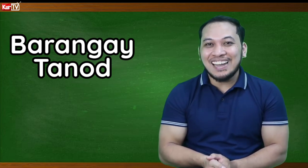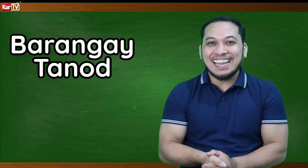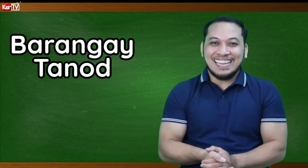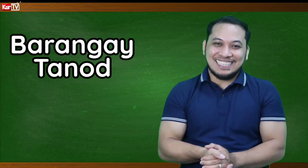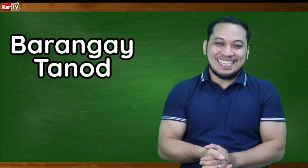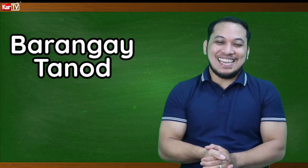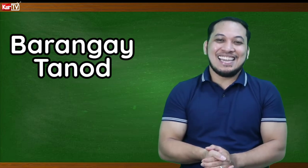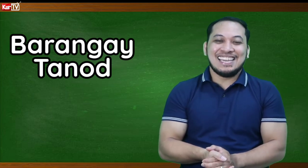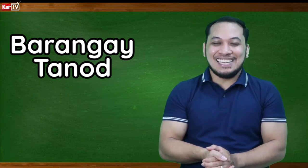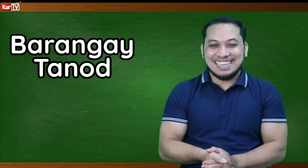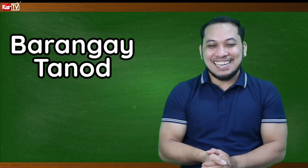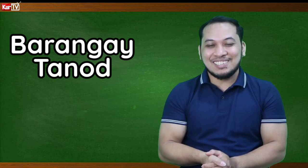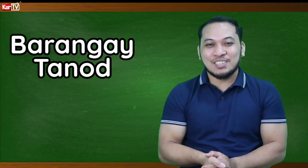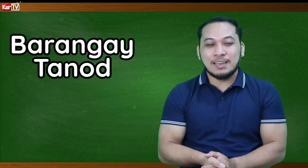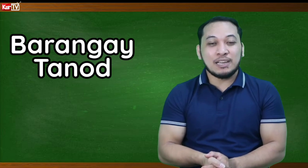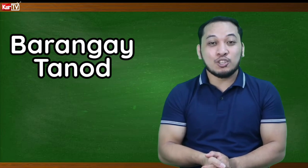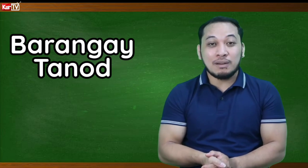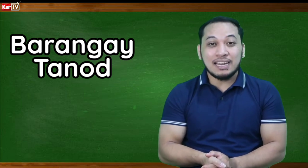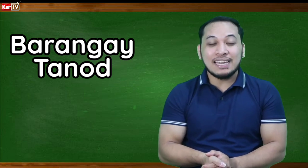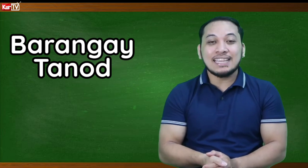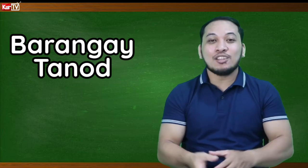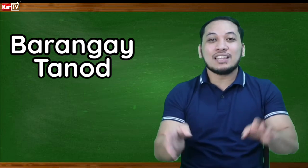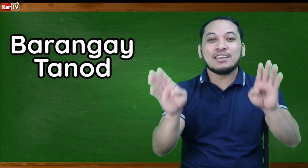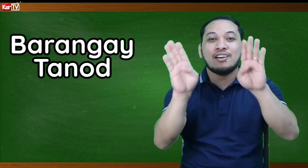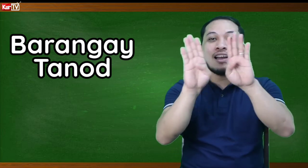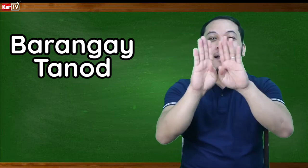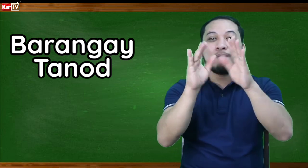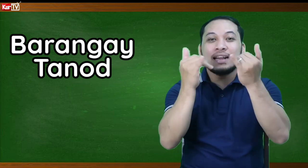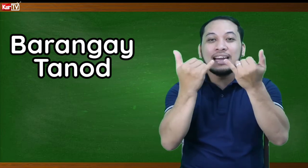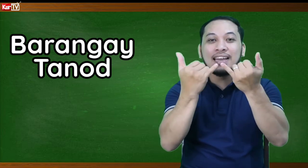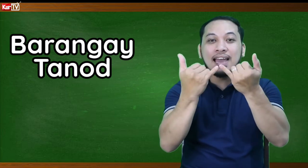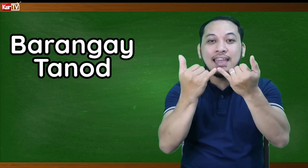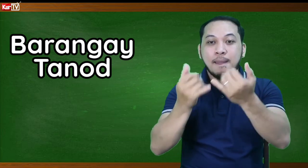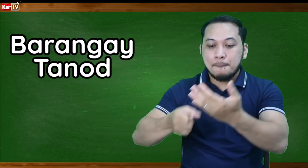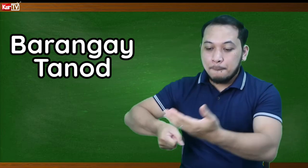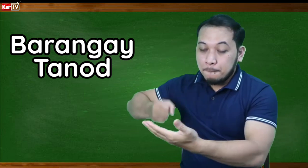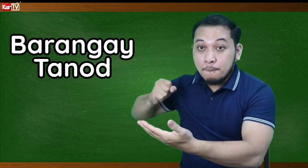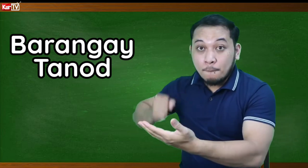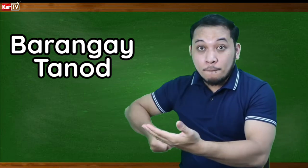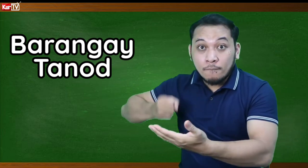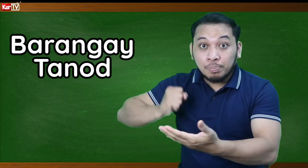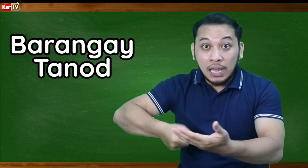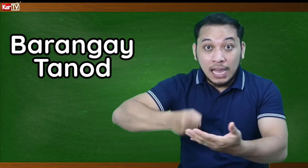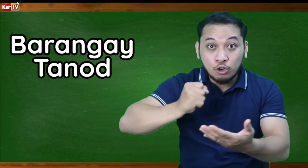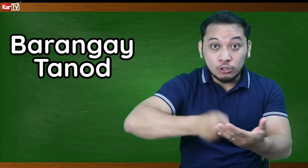mga SK. Ayan. So, syempre, so, Barangay Tanod tayo. Barangay Tanod.